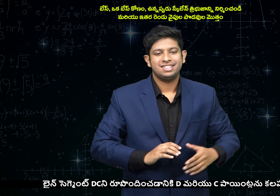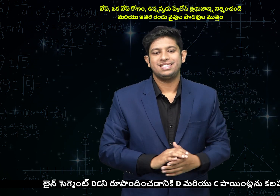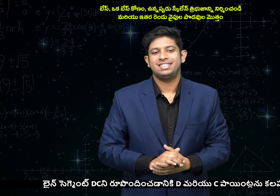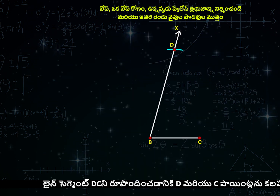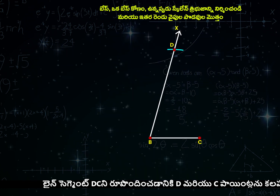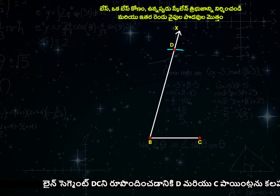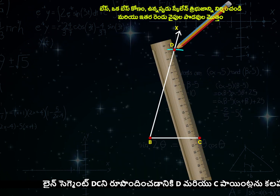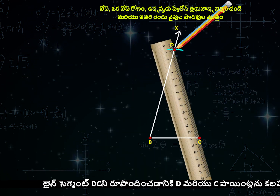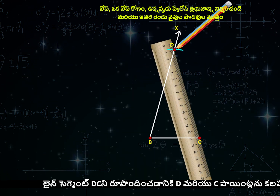కలపండి.